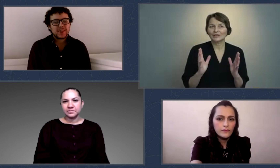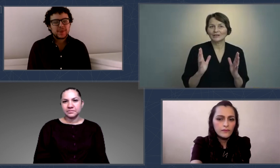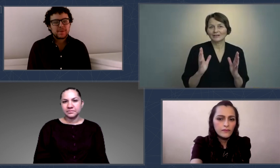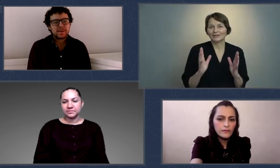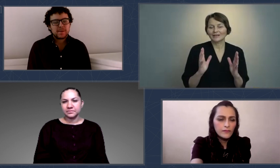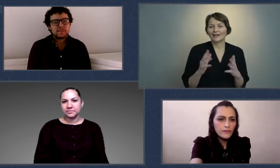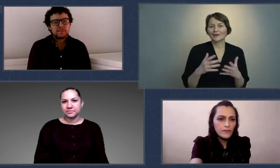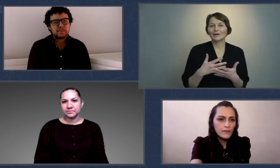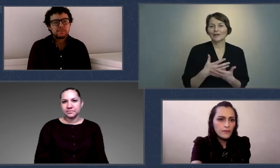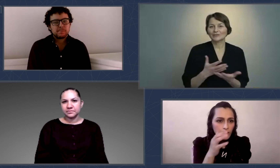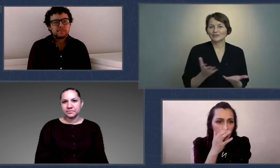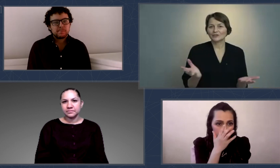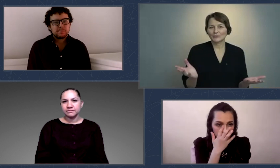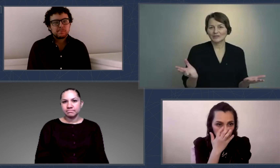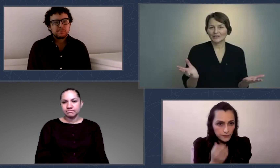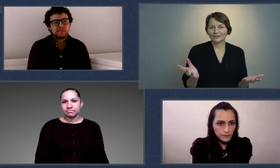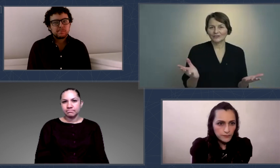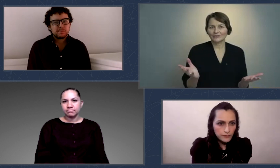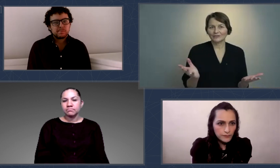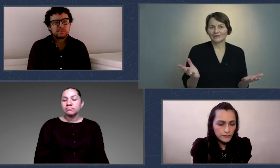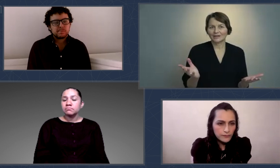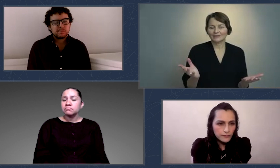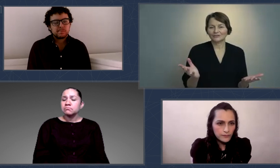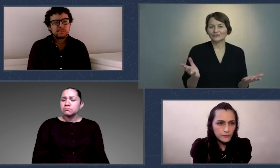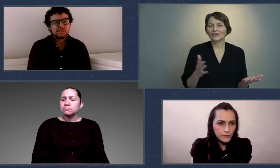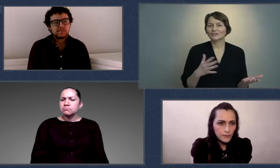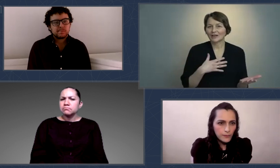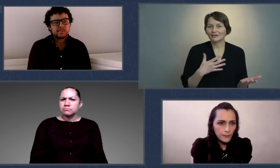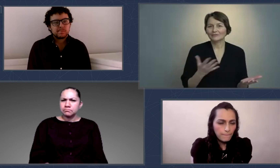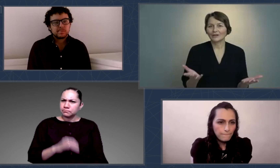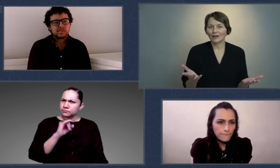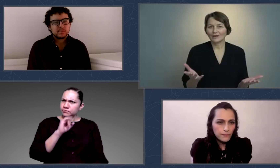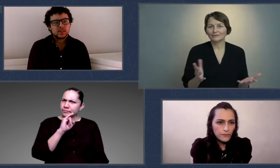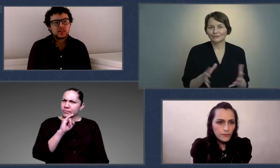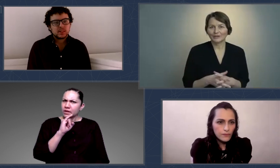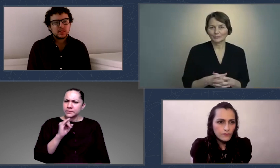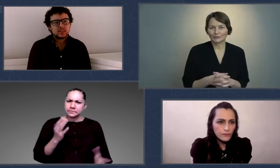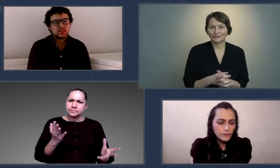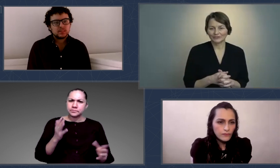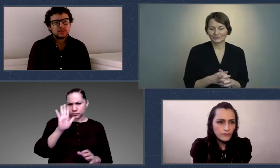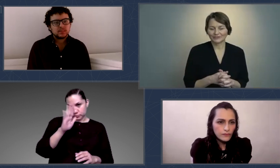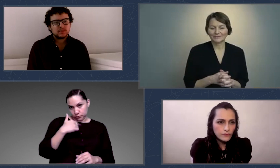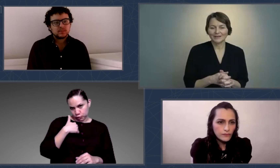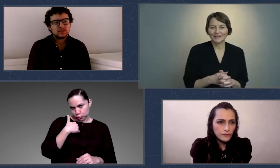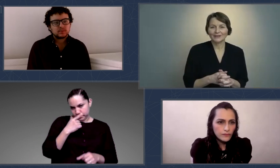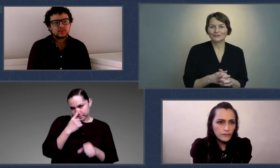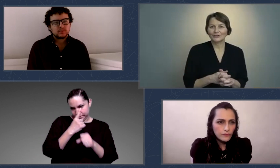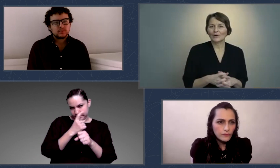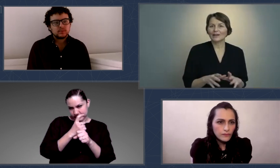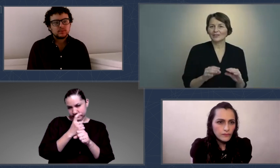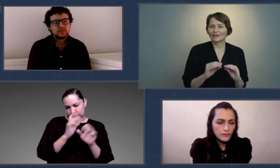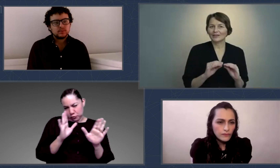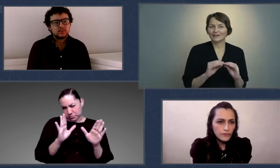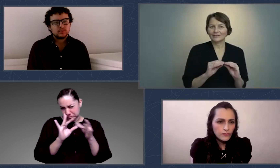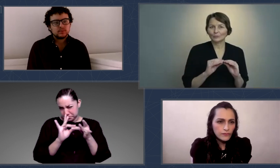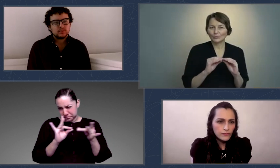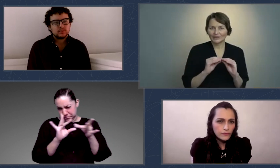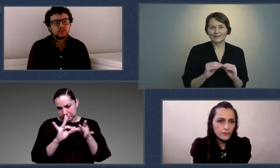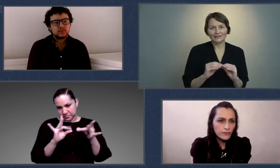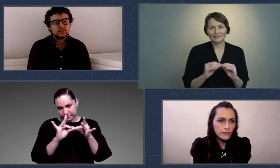So yes, let me just clarify. So I in Más no quiero aclarar, way yo that anyone no should digo que carry